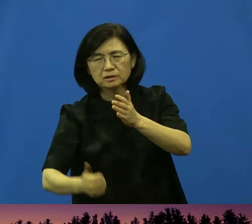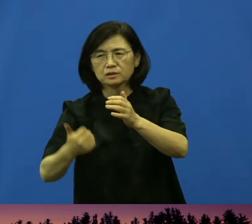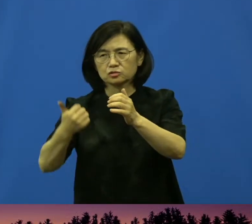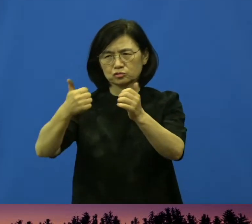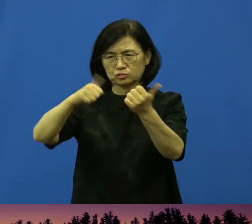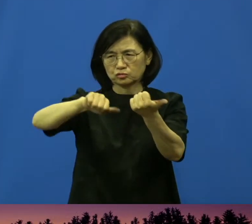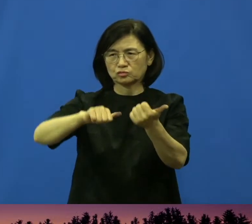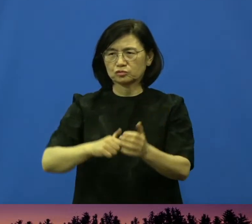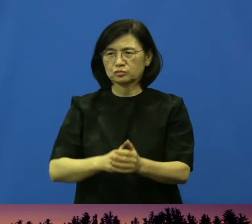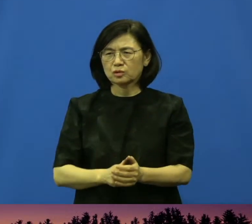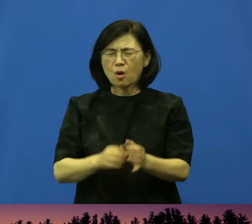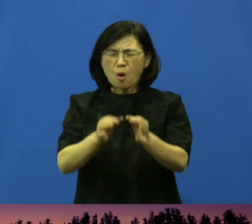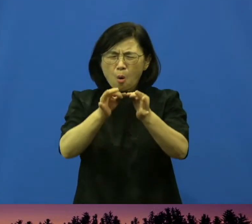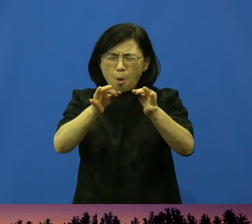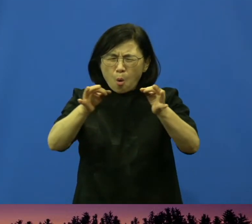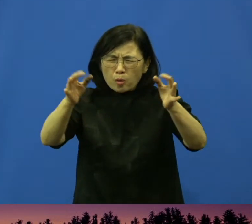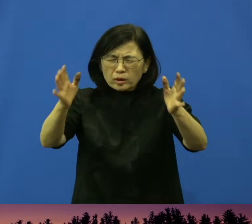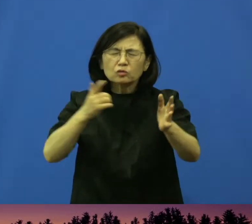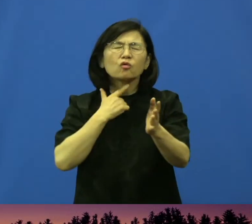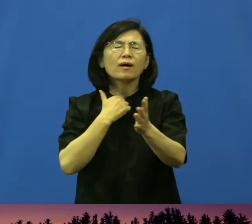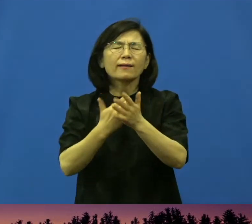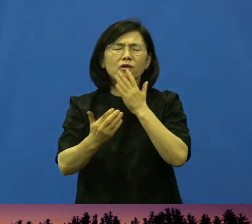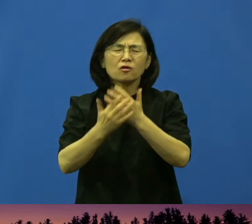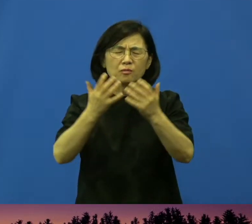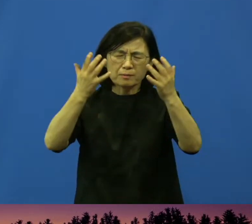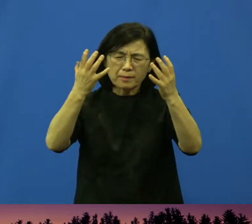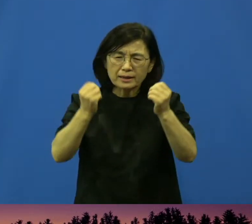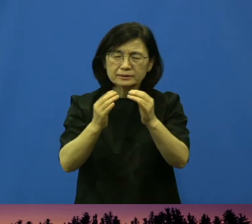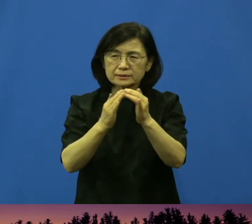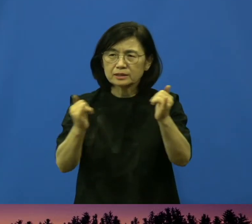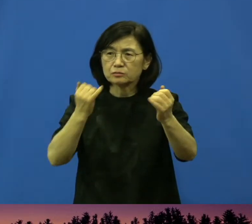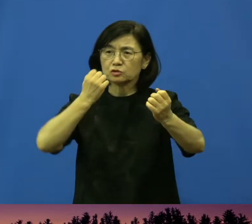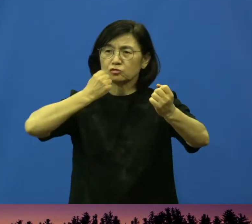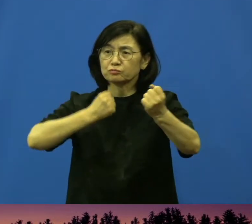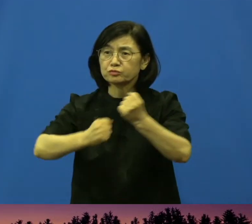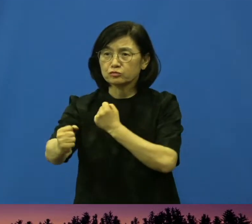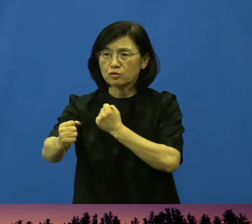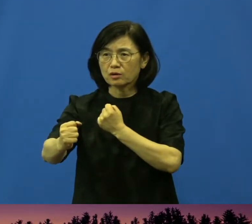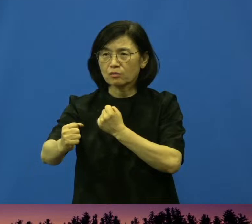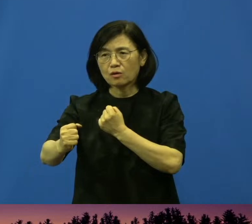오랫동안 낚시를 한 분인데 예기치 않는 파도가 맺힌.